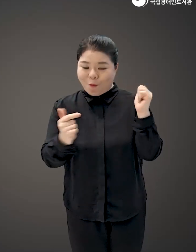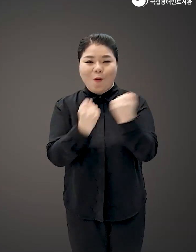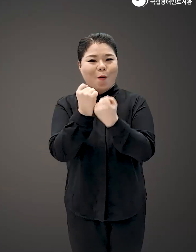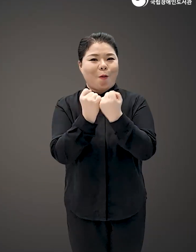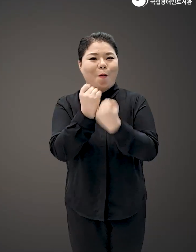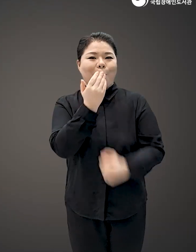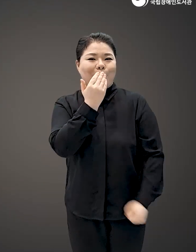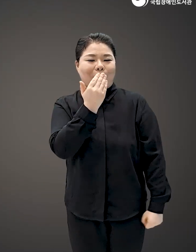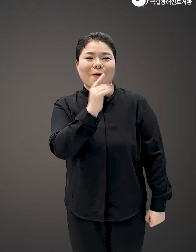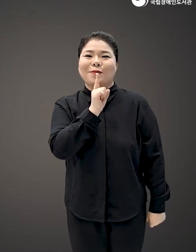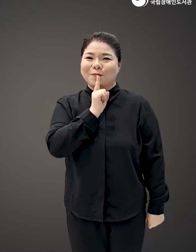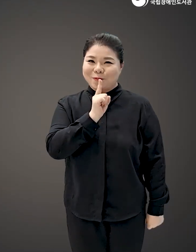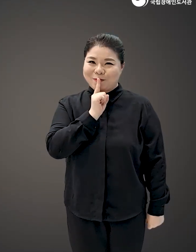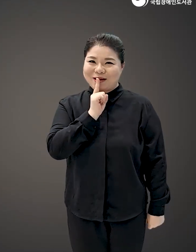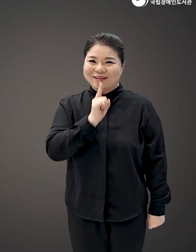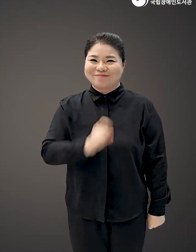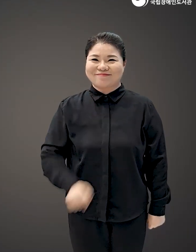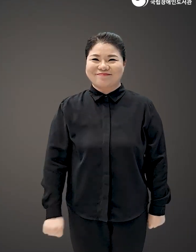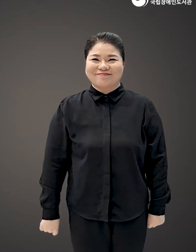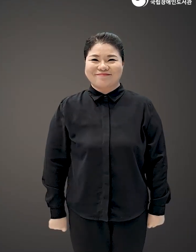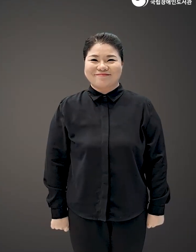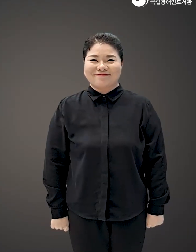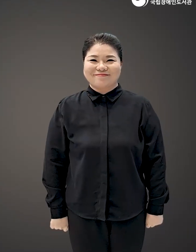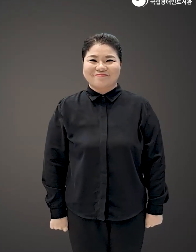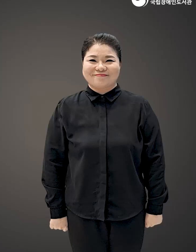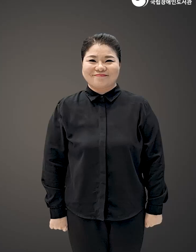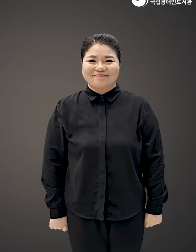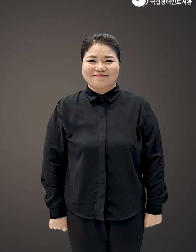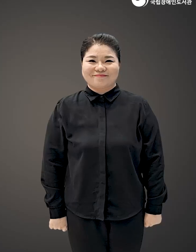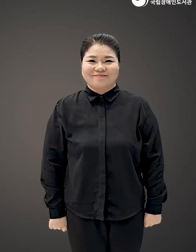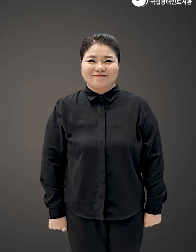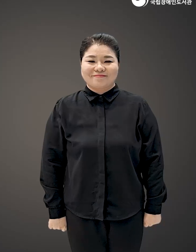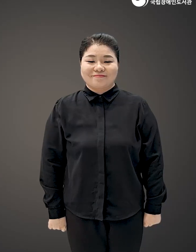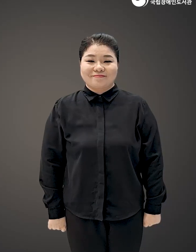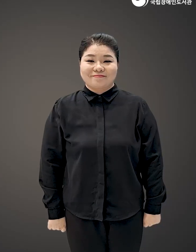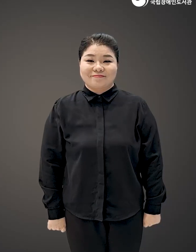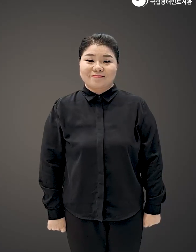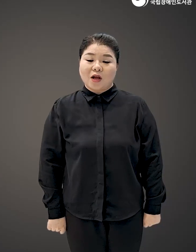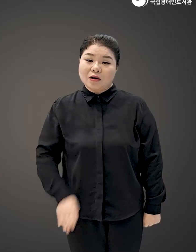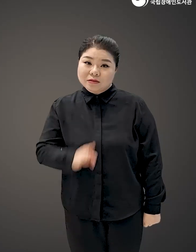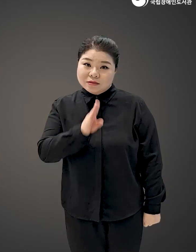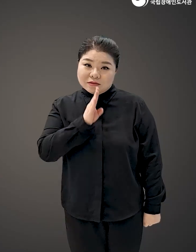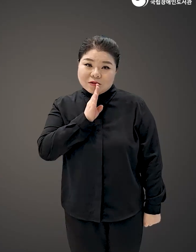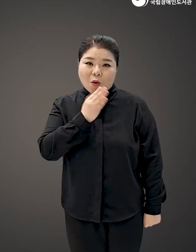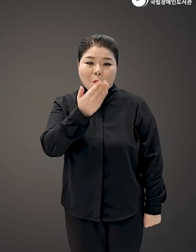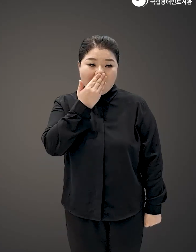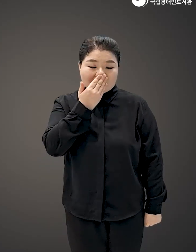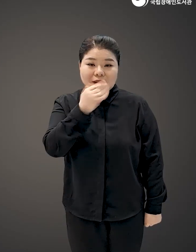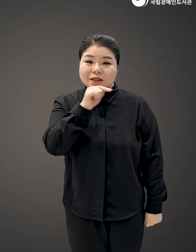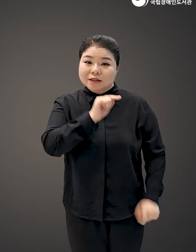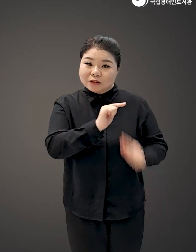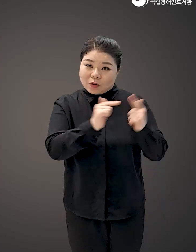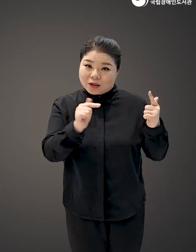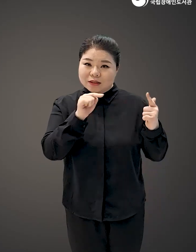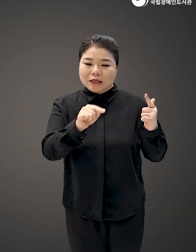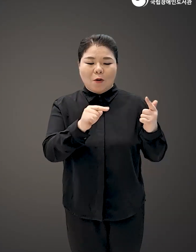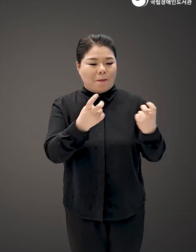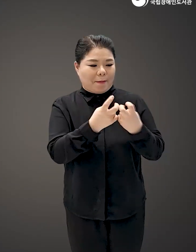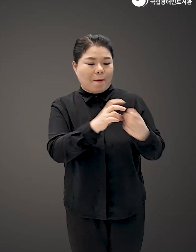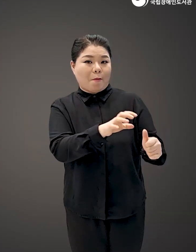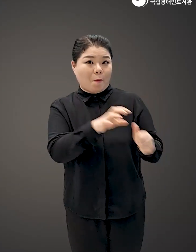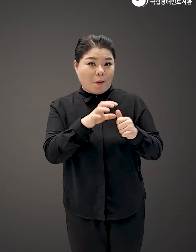역사 등 다양한 것을 설명할 수 있다고 말합니다. 차바 작가는 실제로 음식이라는 하나의 수단을